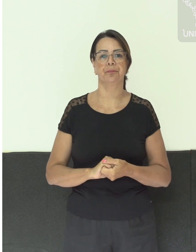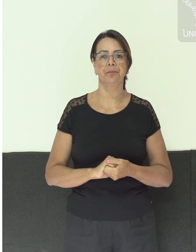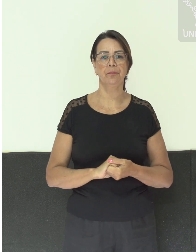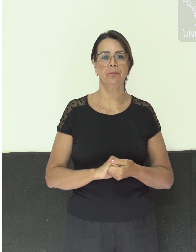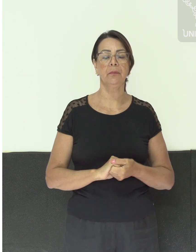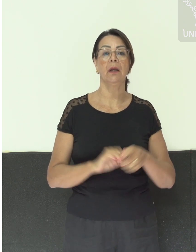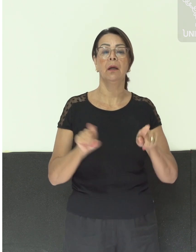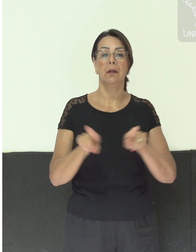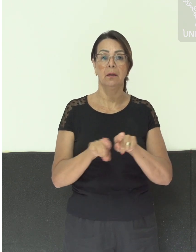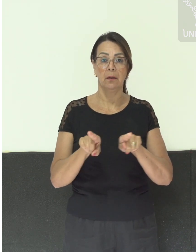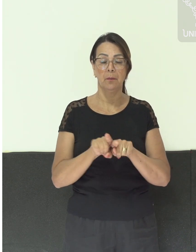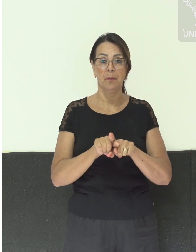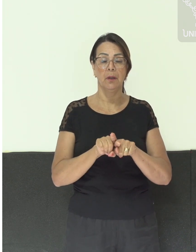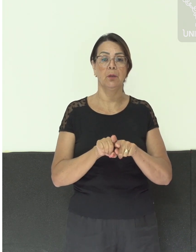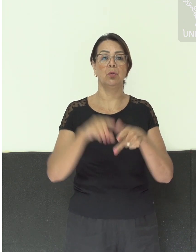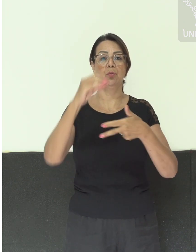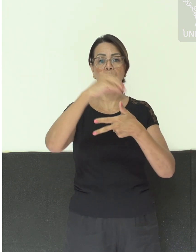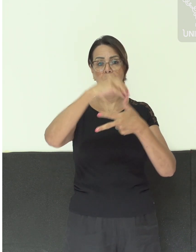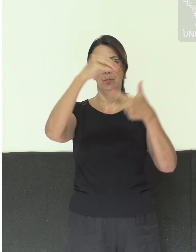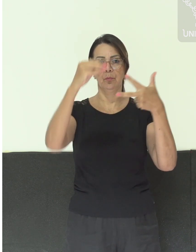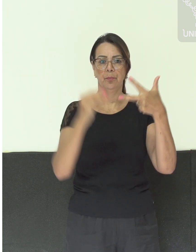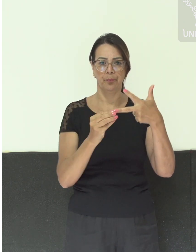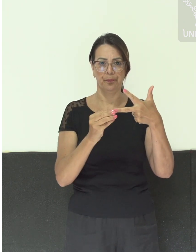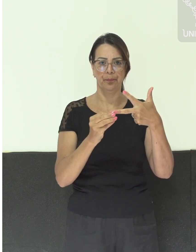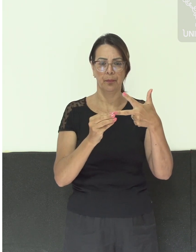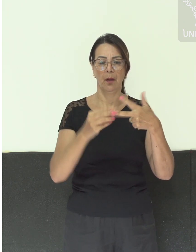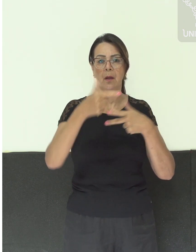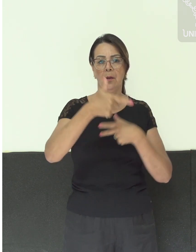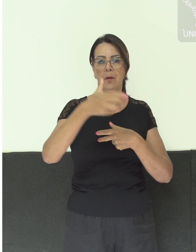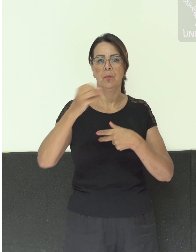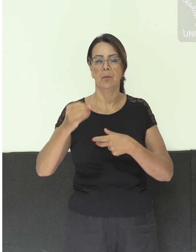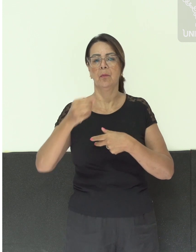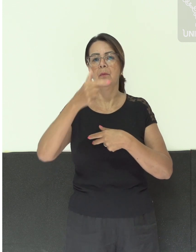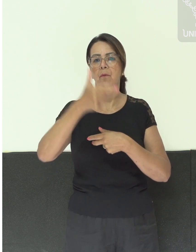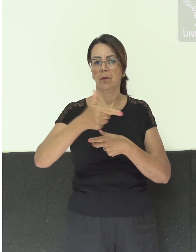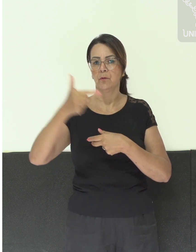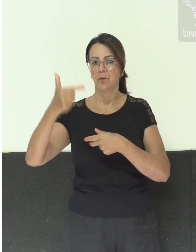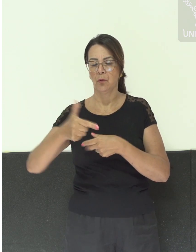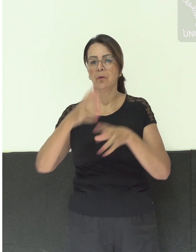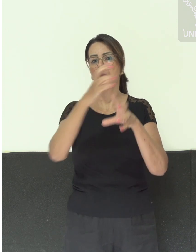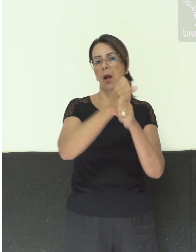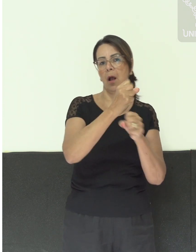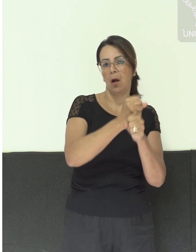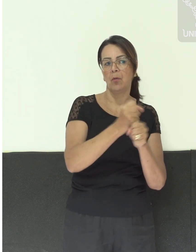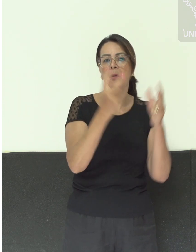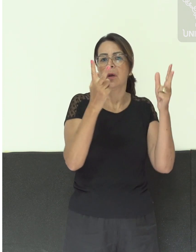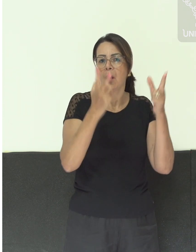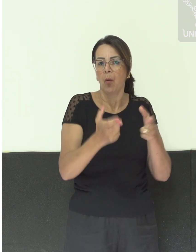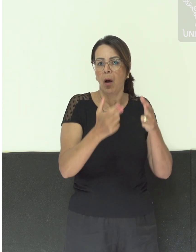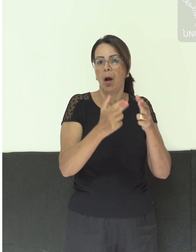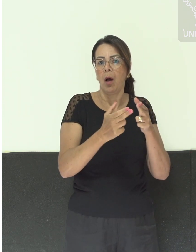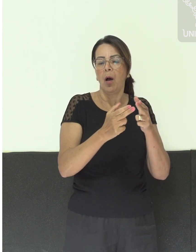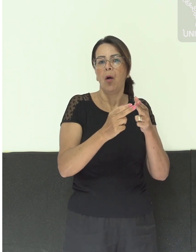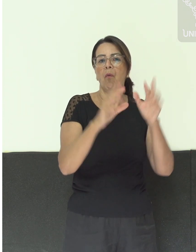E do Exame Nacional do Ensino Médio, ENEM, edição 2022, sendo o cálculo realizado de acordo com a